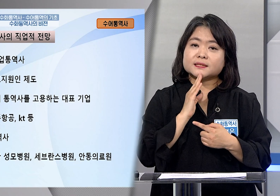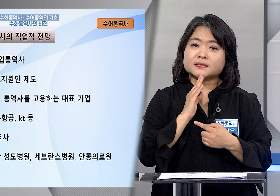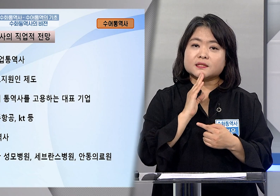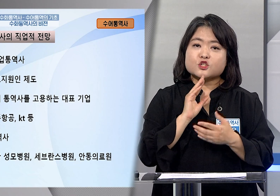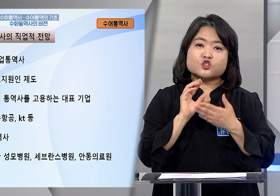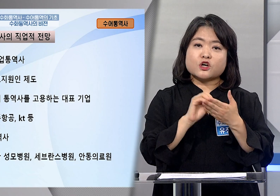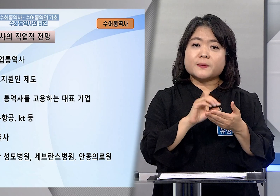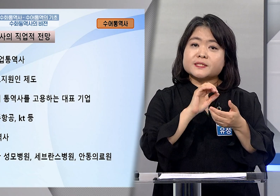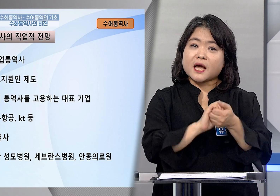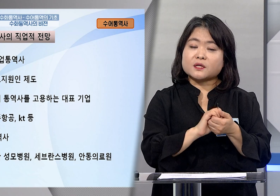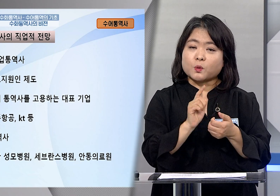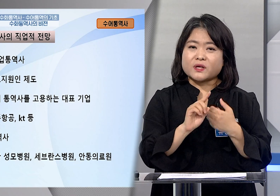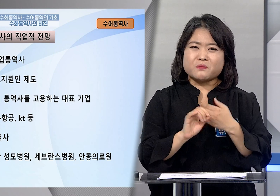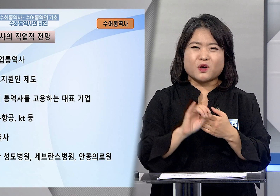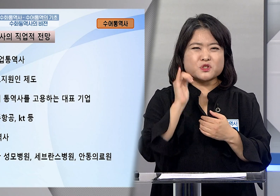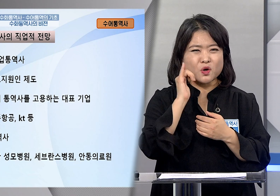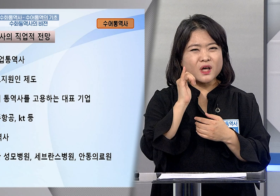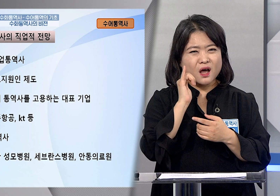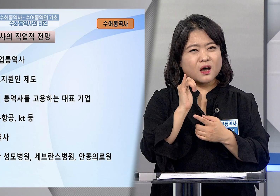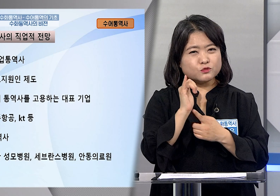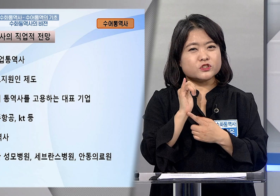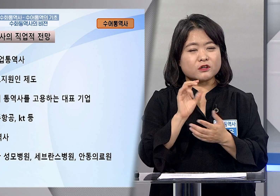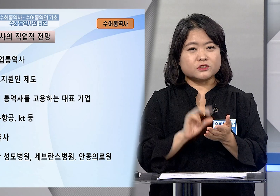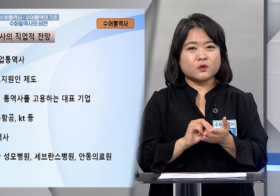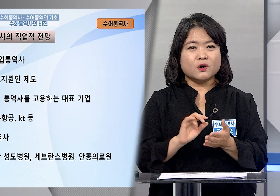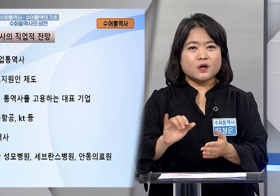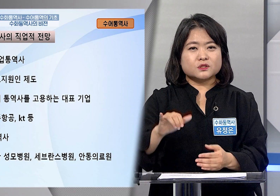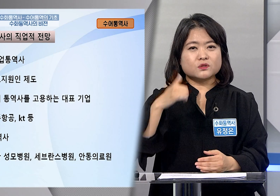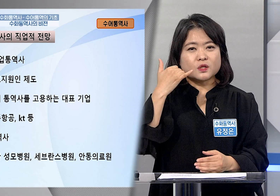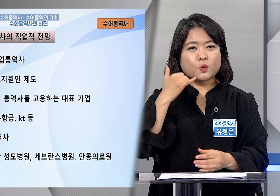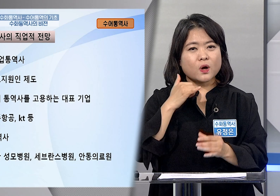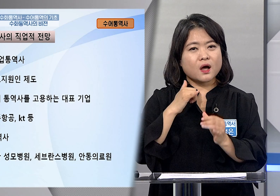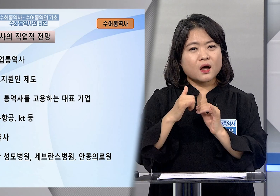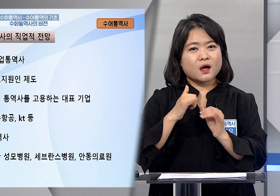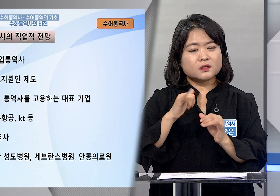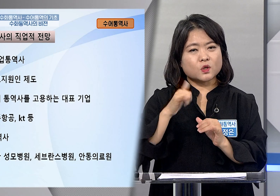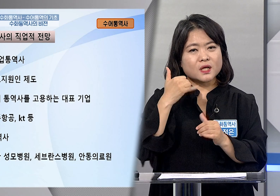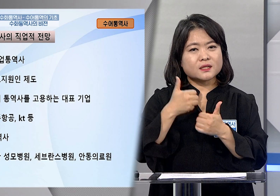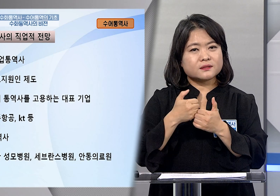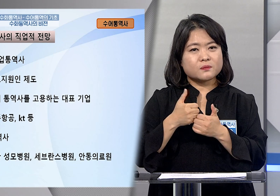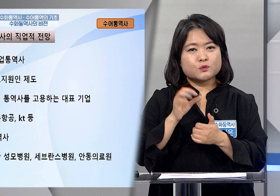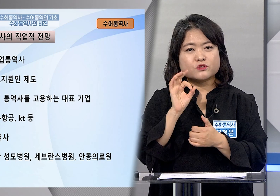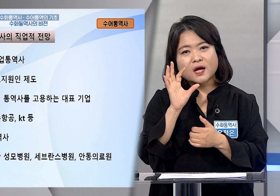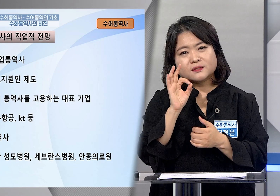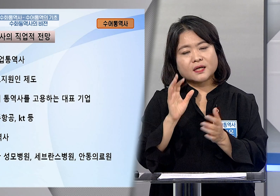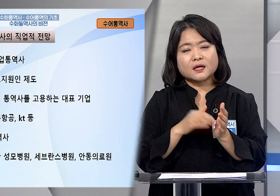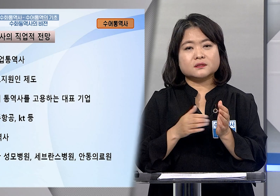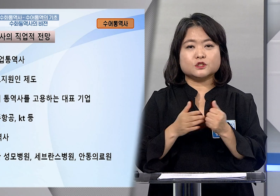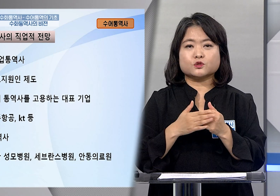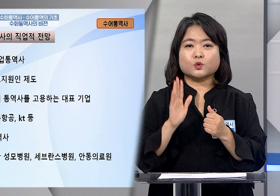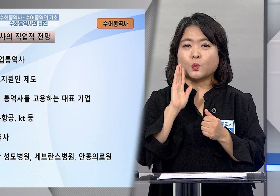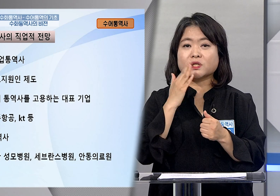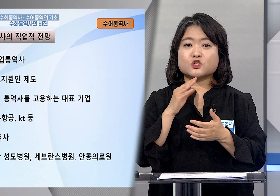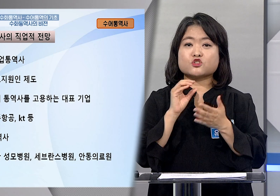사실 취업의 제약이 뭐냐면 전화 문제거든요. 전화 상담이 불가능하다는 이유로 농인이